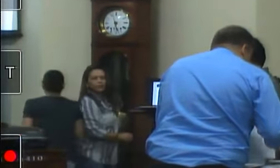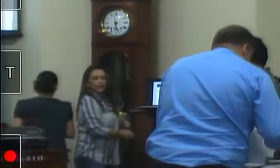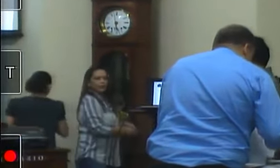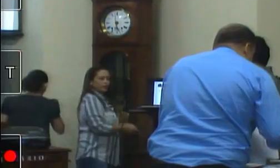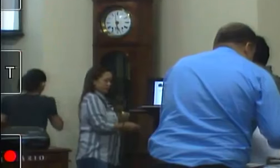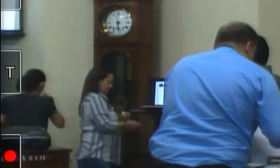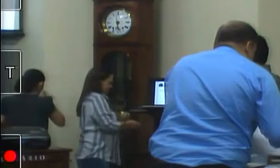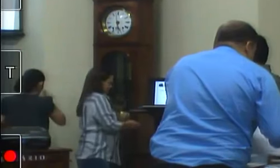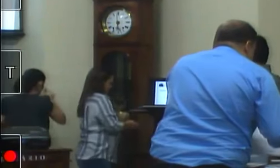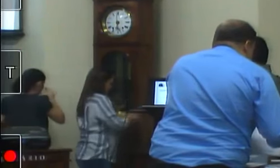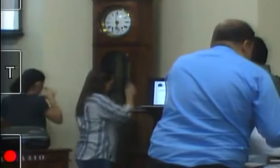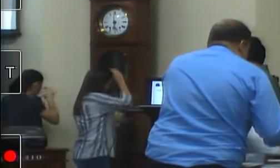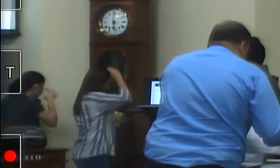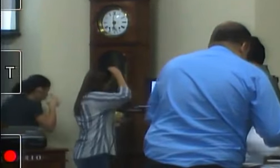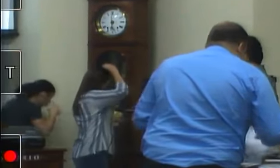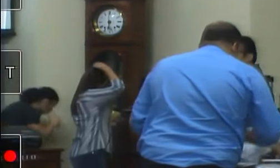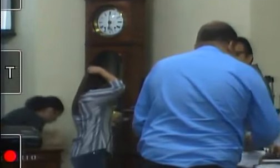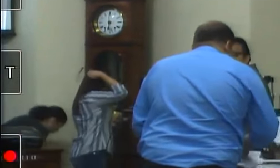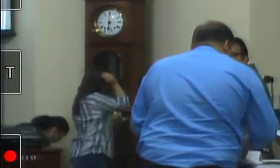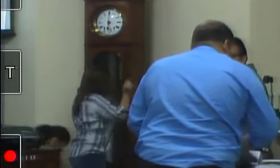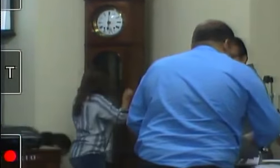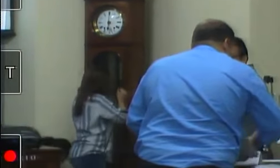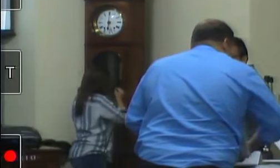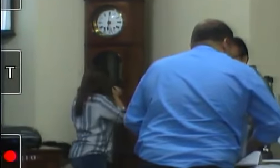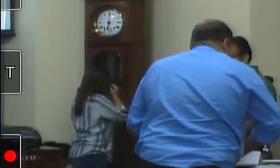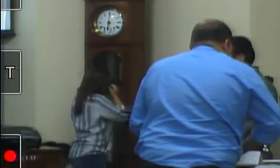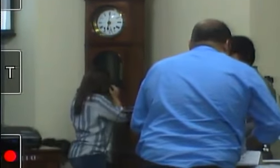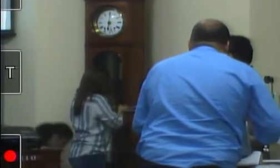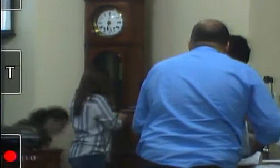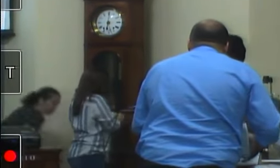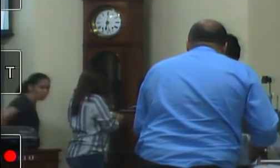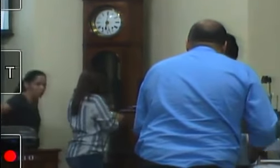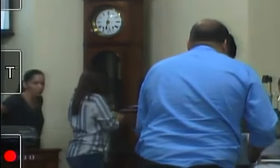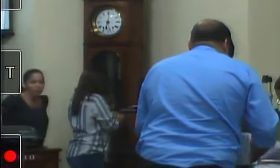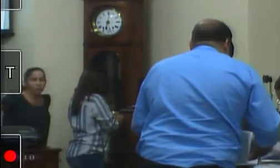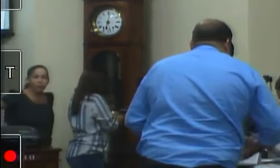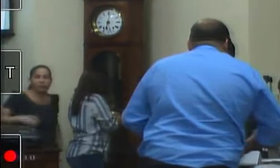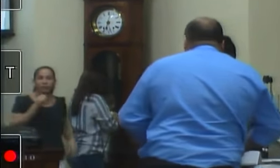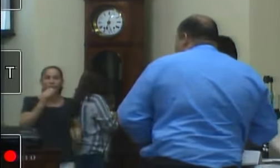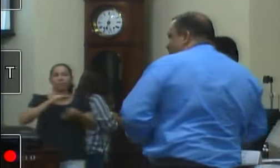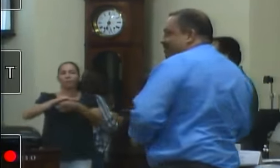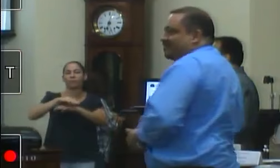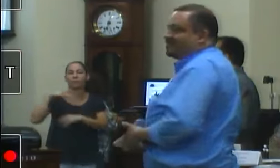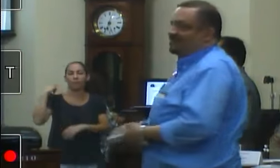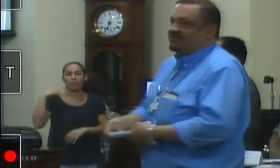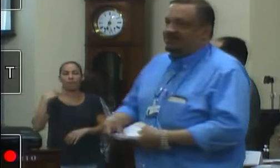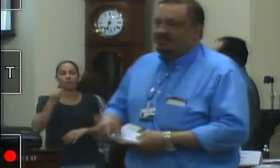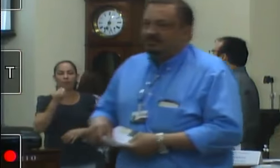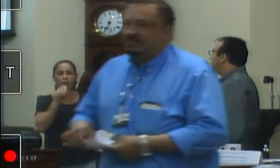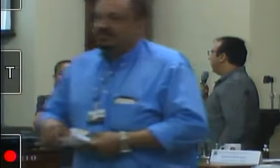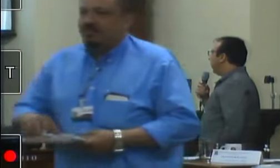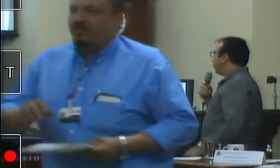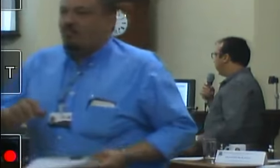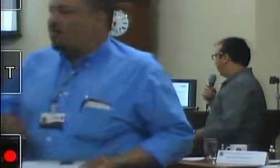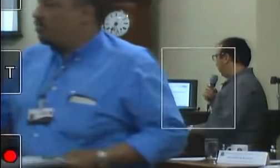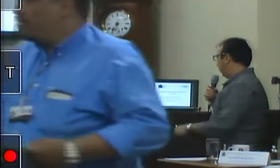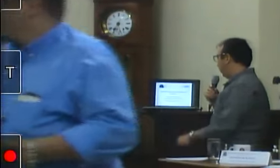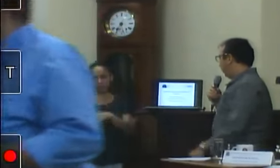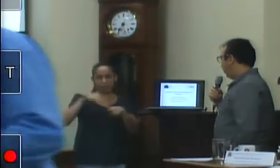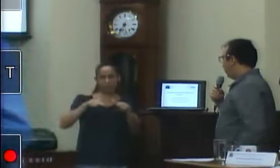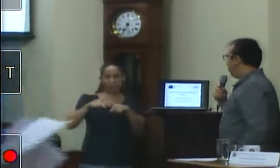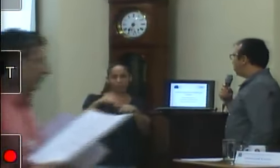Boa noite, senhores vereadores. Boa noite, assistência. Conforme de praxe, né, daremos